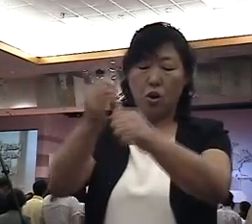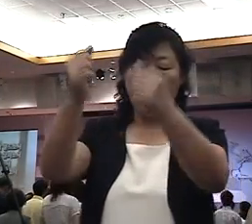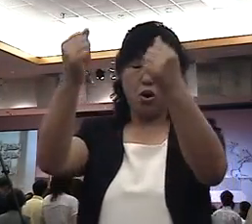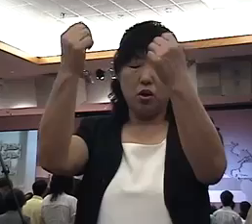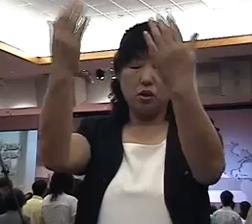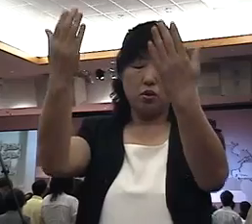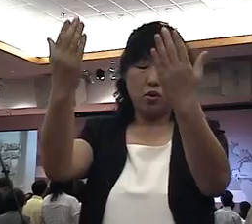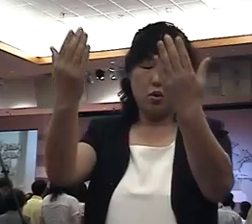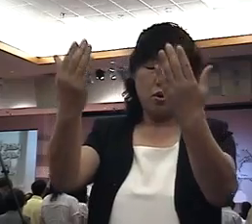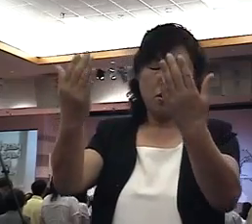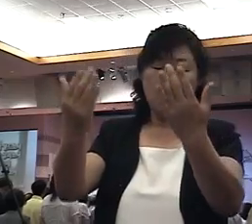붙드소서.